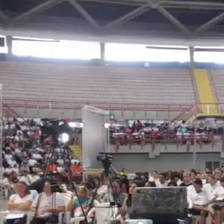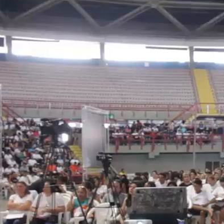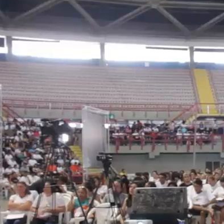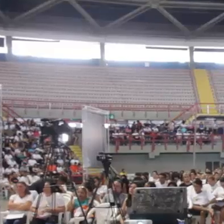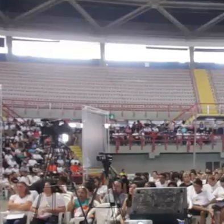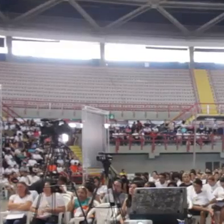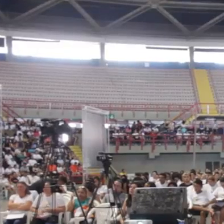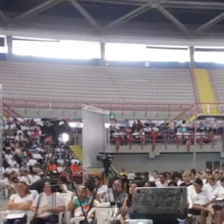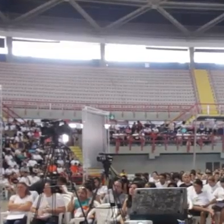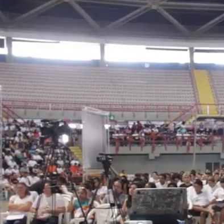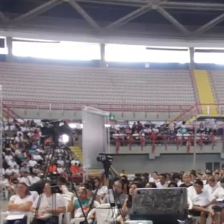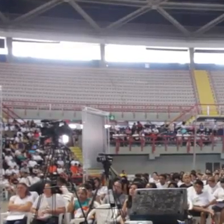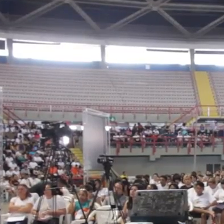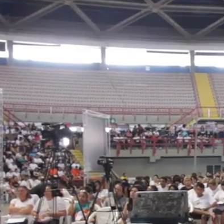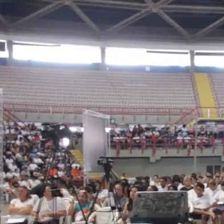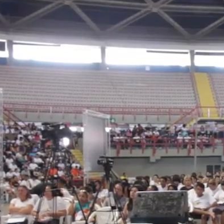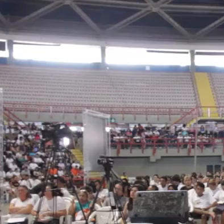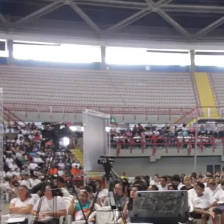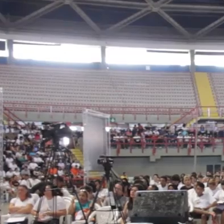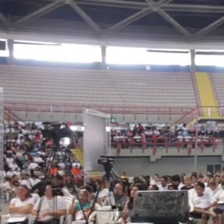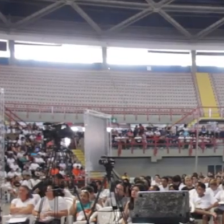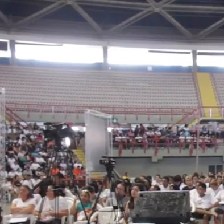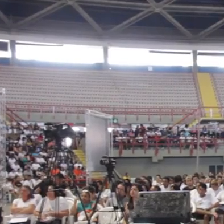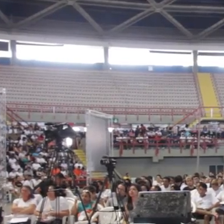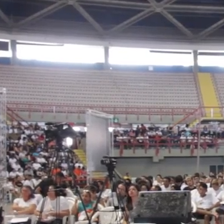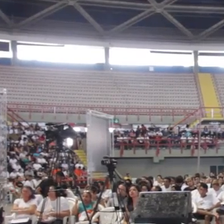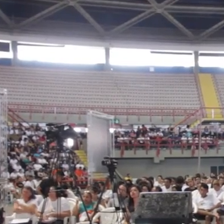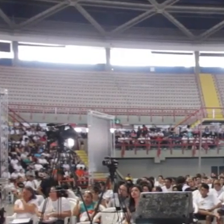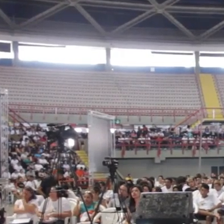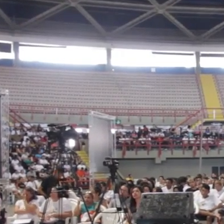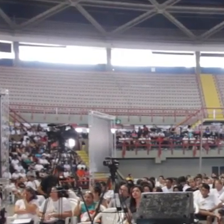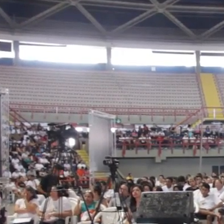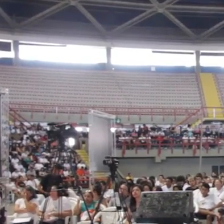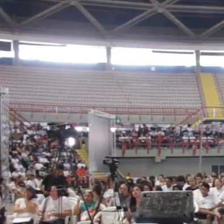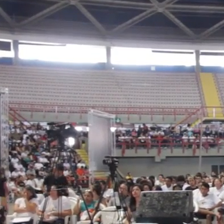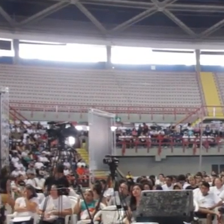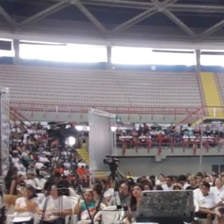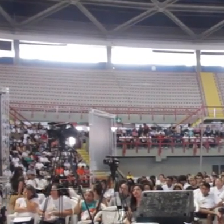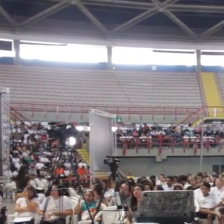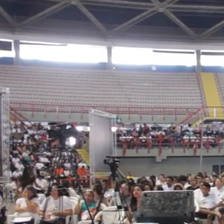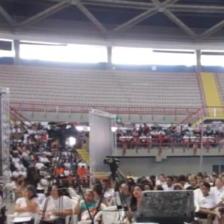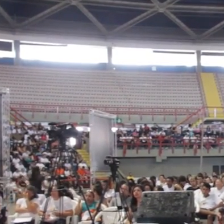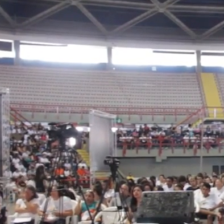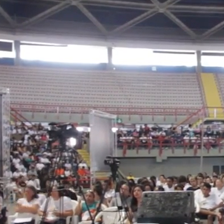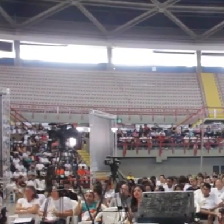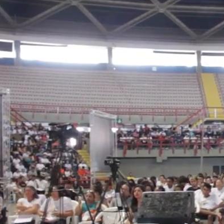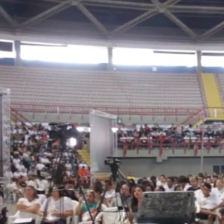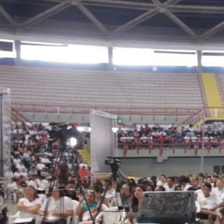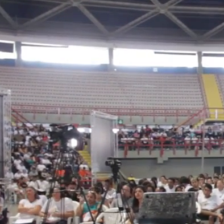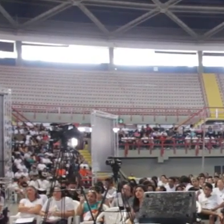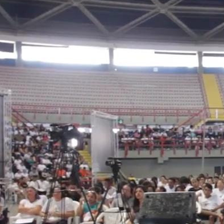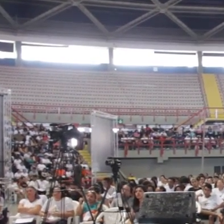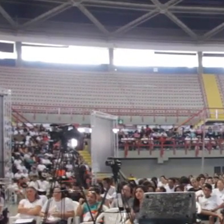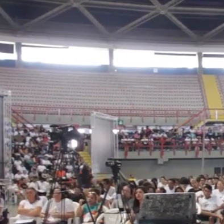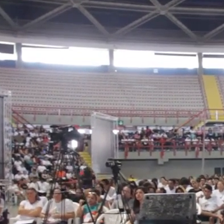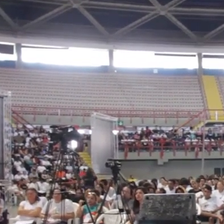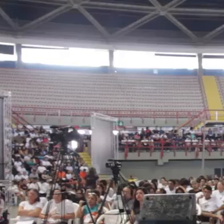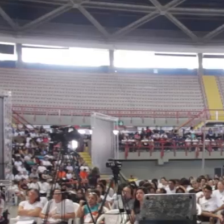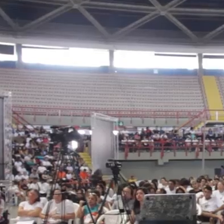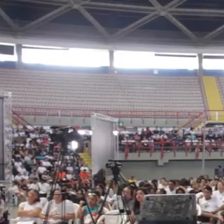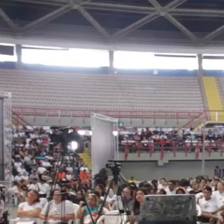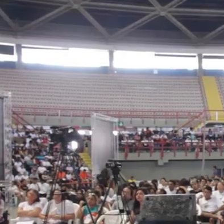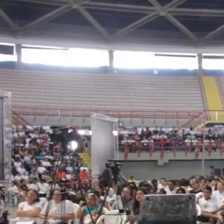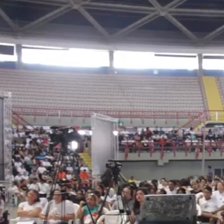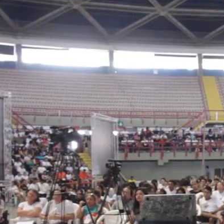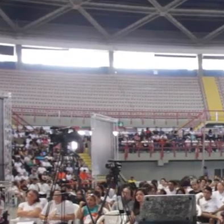sem detalhá-los? Pode. Pode. A pessoa disse assim, ó, Diego, se eu pegar um agente interventivo e